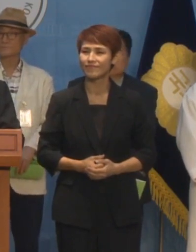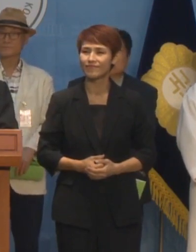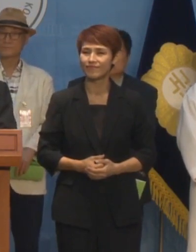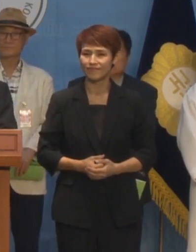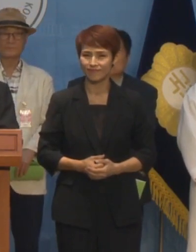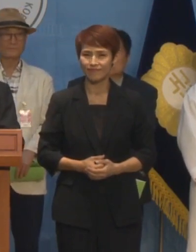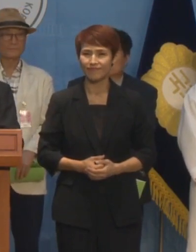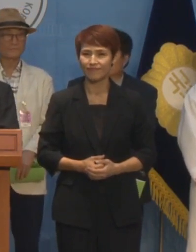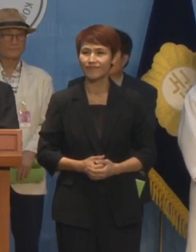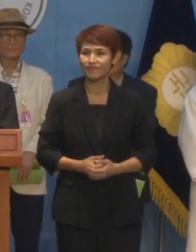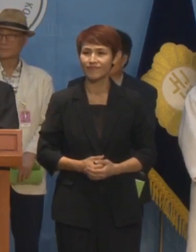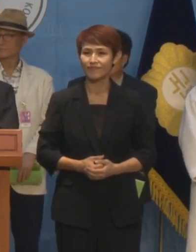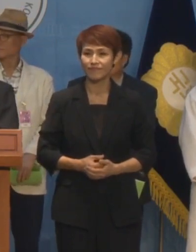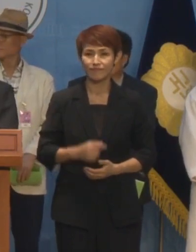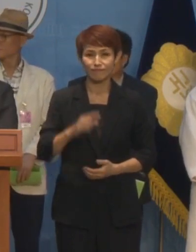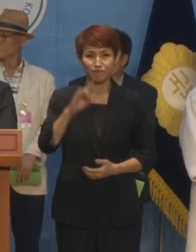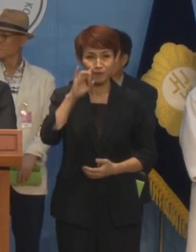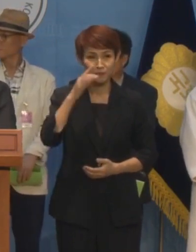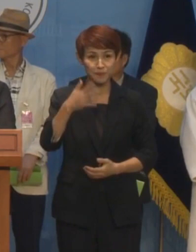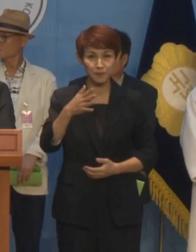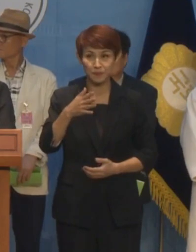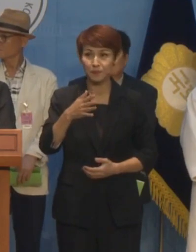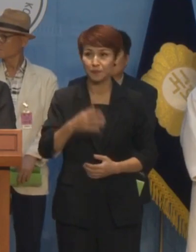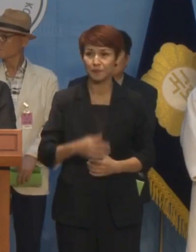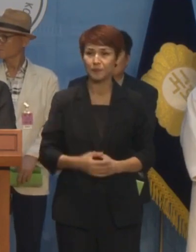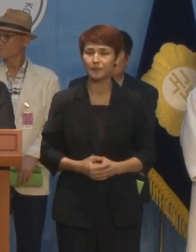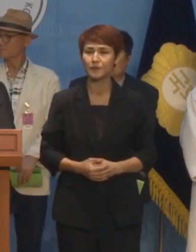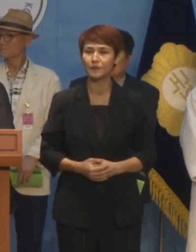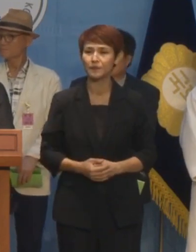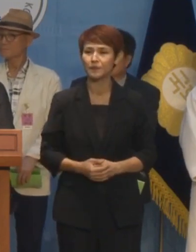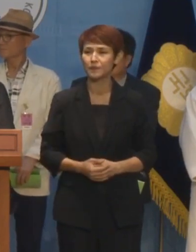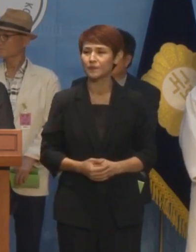예, 그러면 질문이 없으신 걸로 하고,